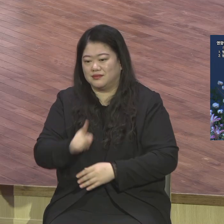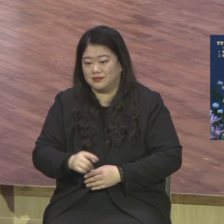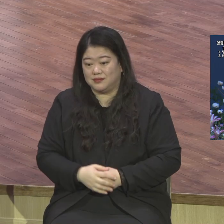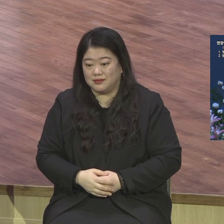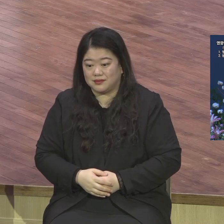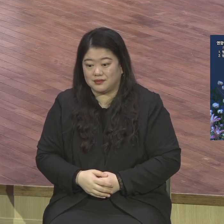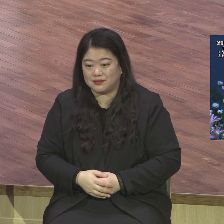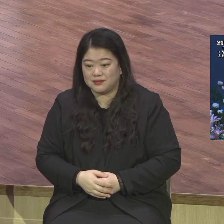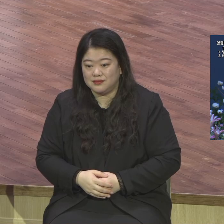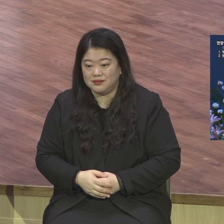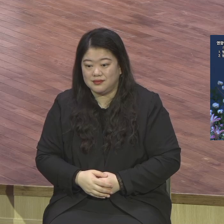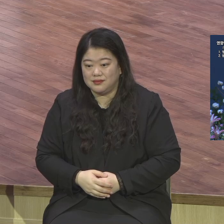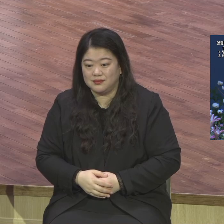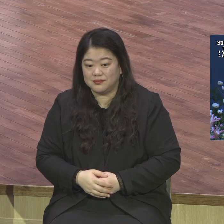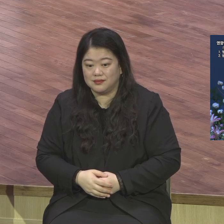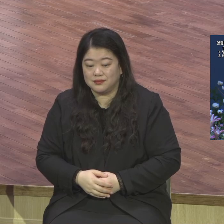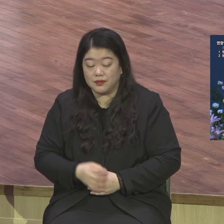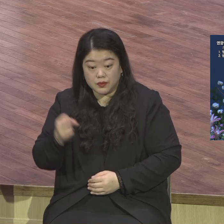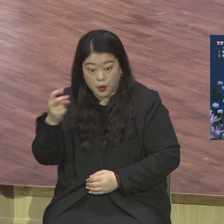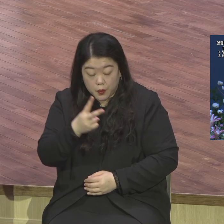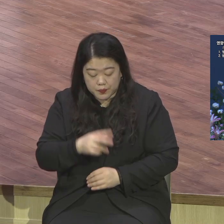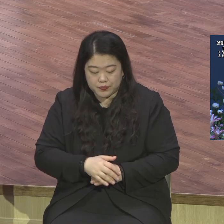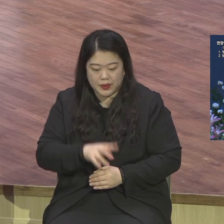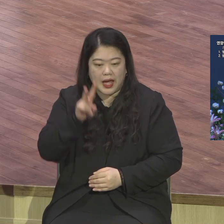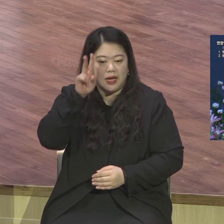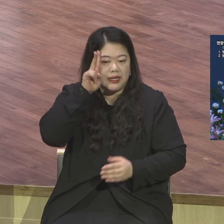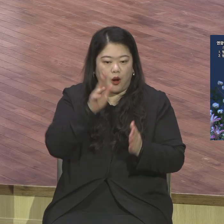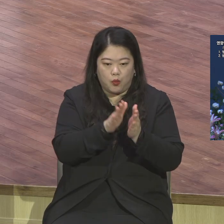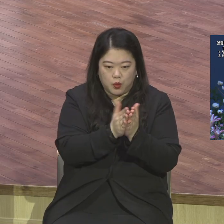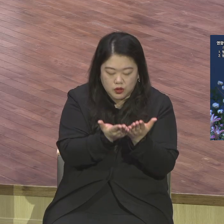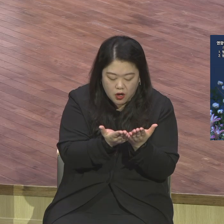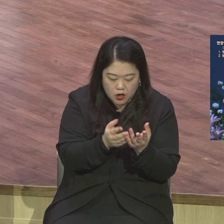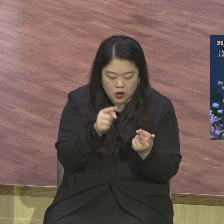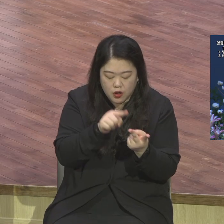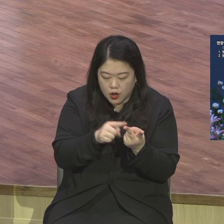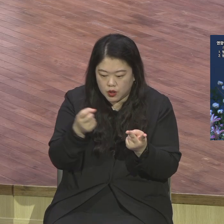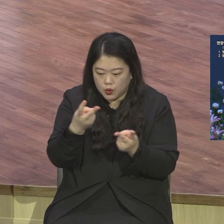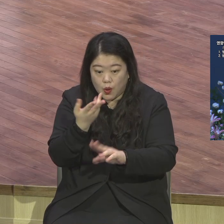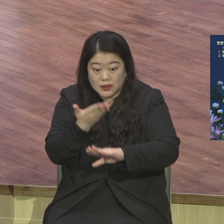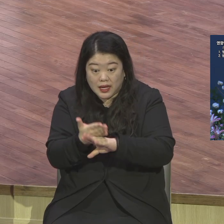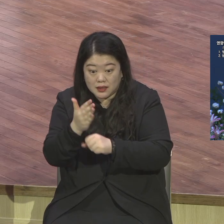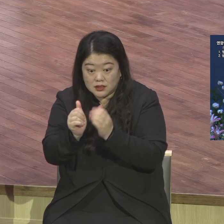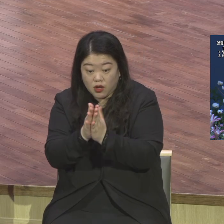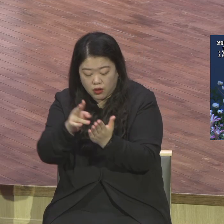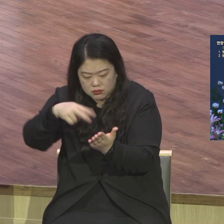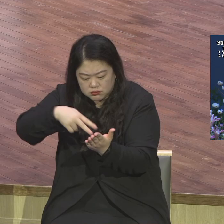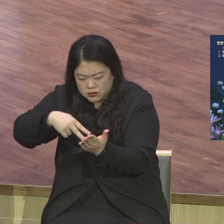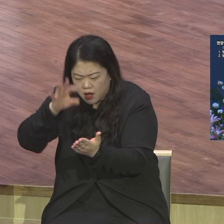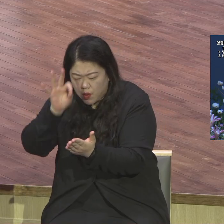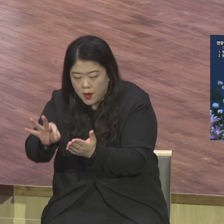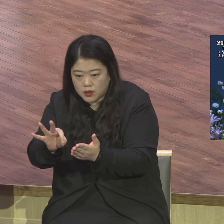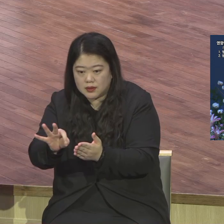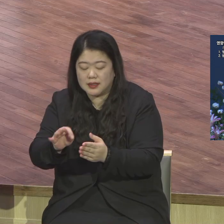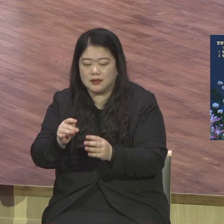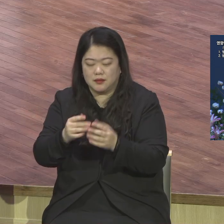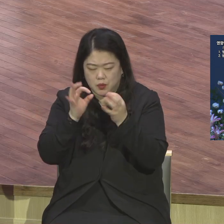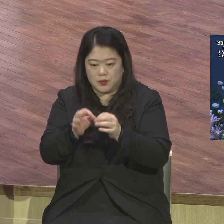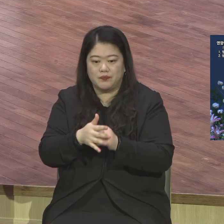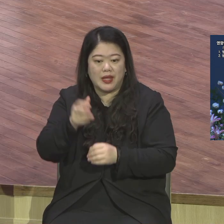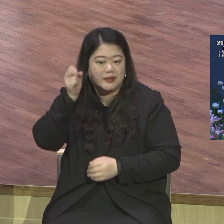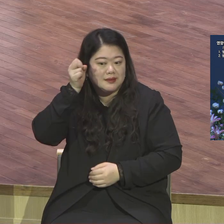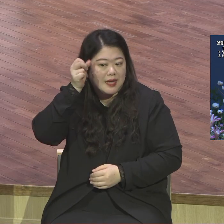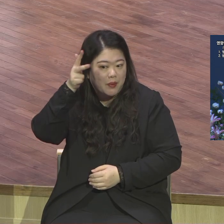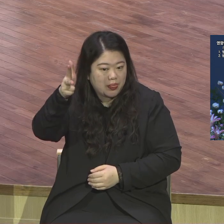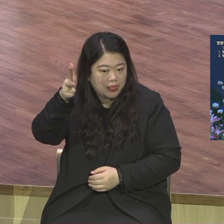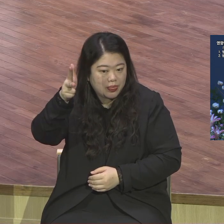성경은 야고보서뿐만 아니라 곳곳에 이 살리는 말의 중요성을 강조를 했습니다. 잠언 15장